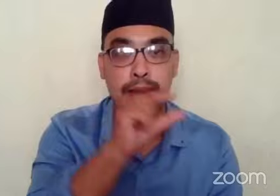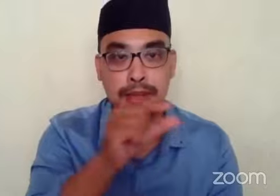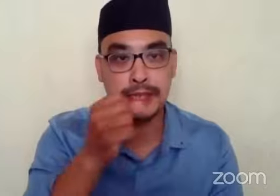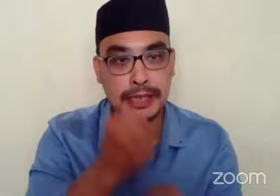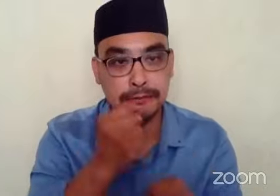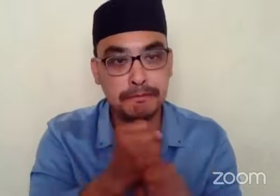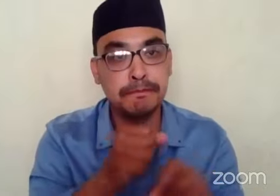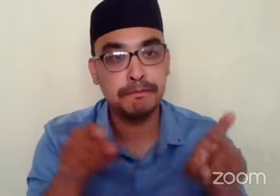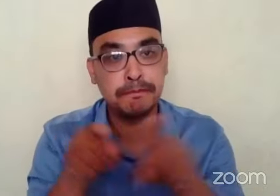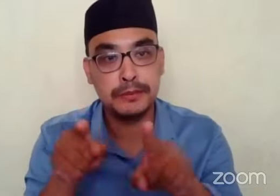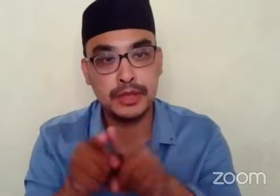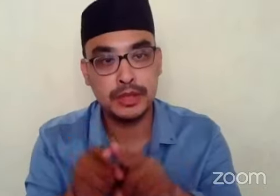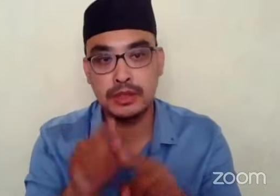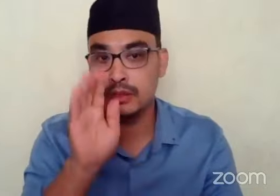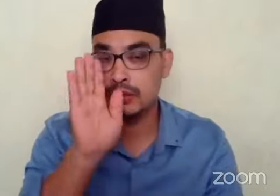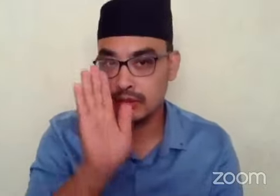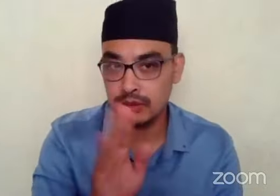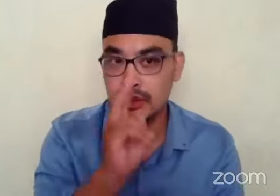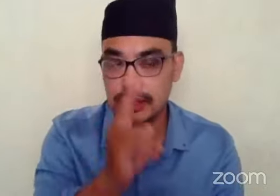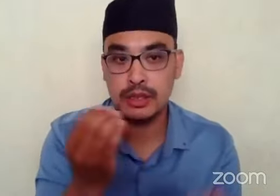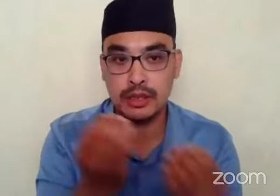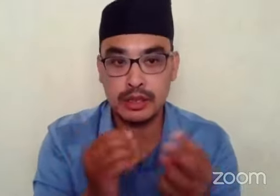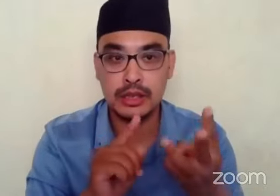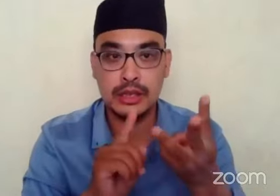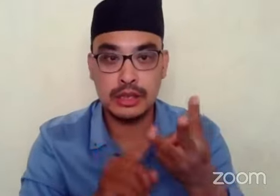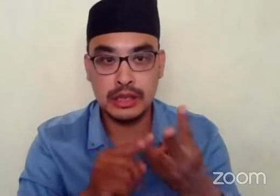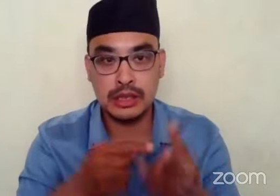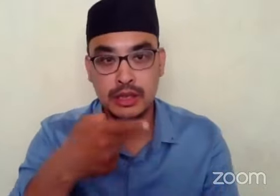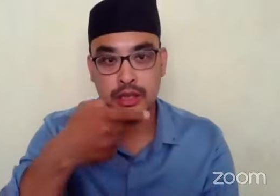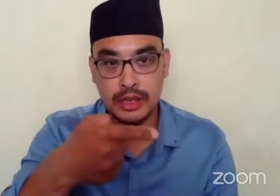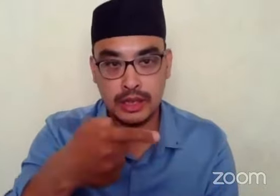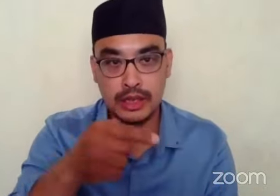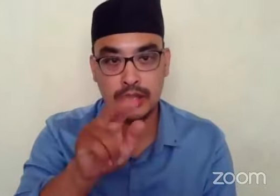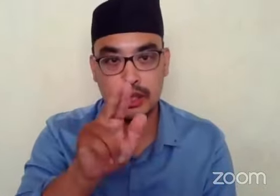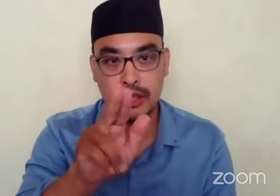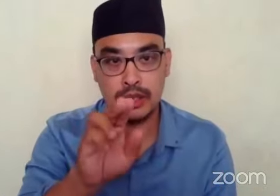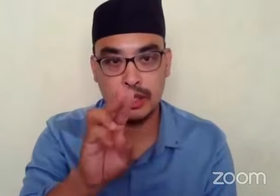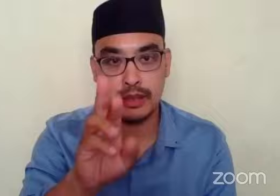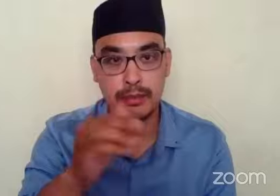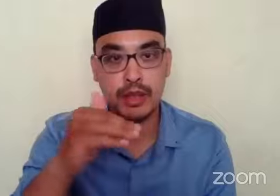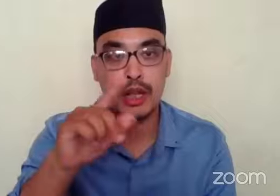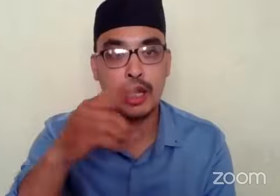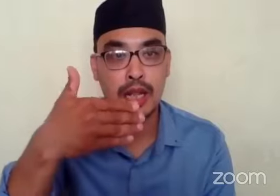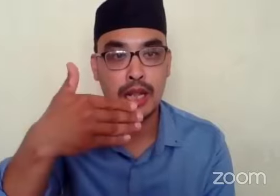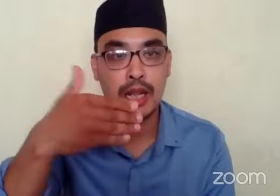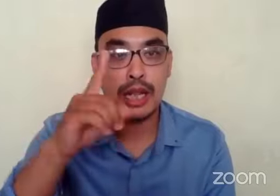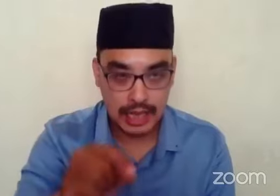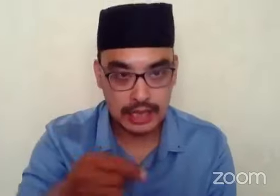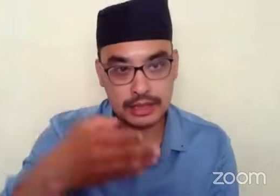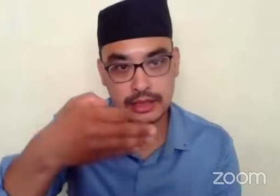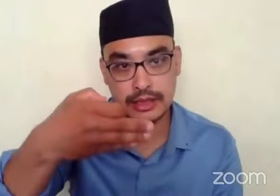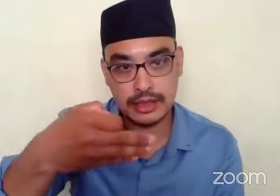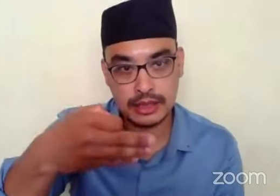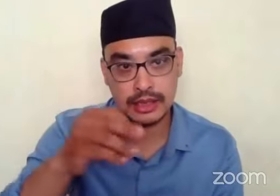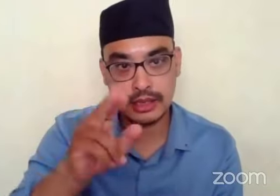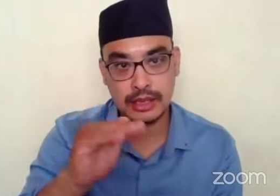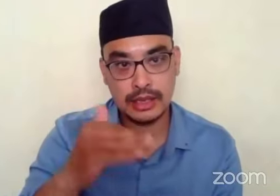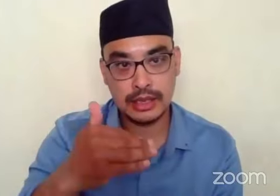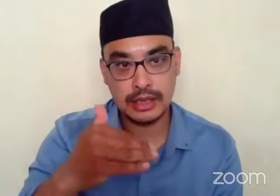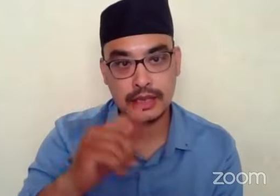पनि कार्यरत हुनुहुन्छ। त्यसै गरेर हामीसँग निर्मला धिताल हुनुहुन्छ, जसले चाहिँ अहिले वर्तमान चाहिँ